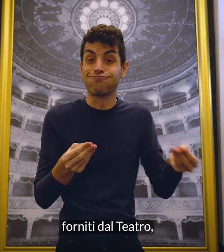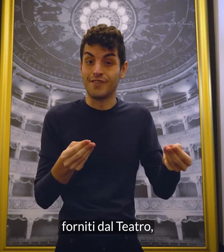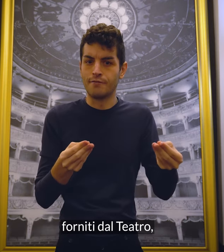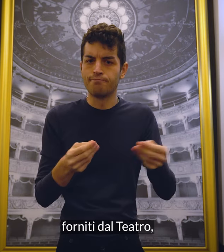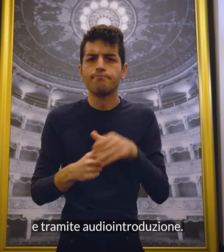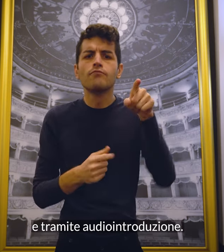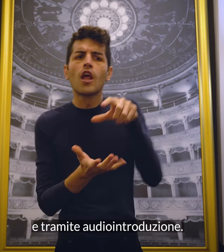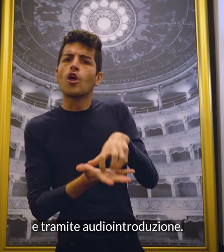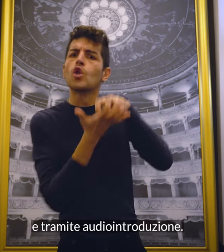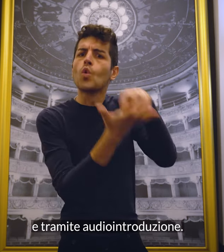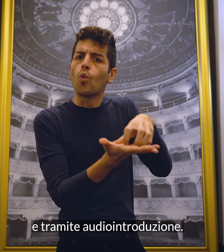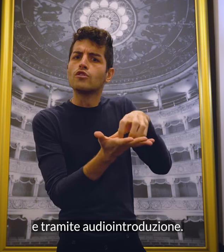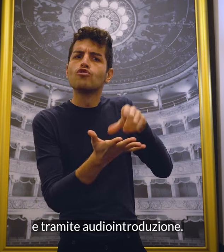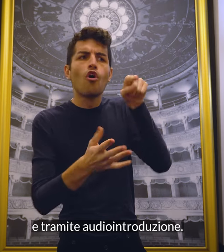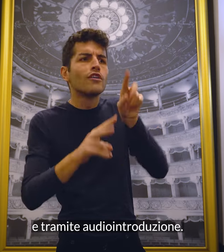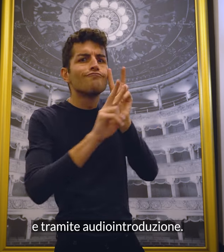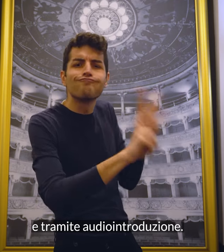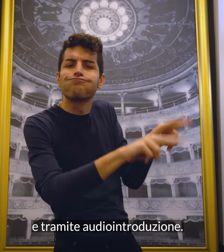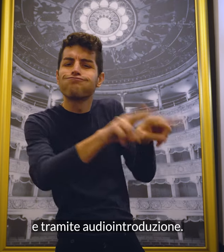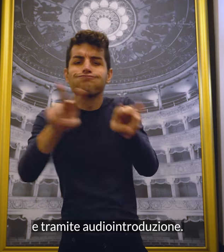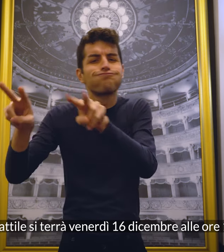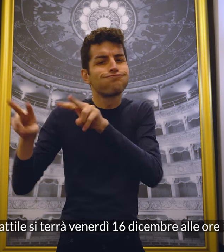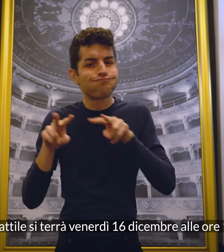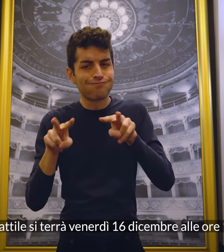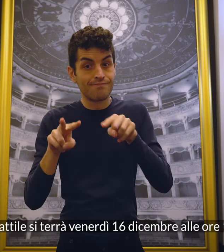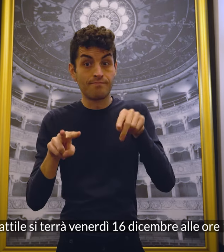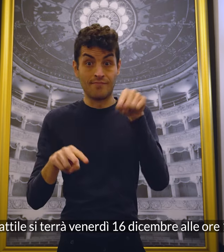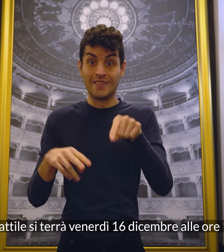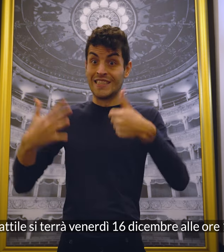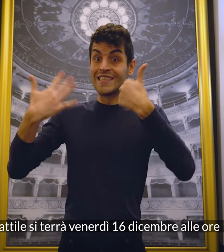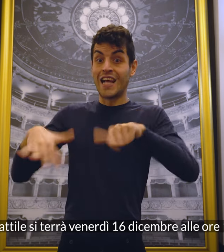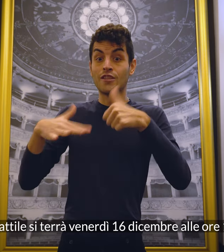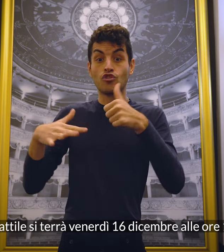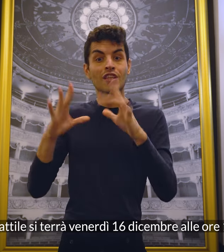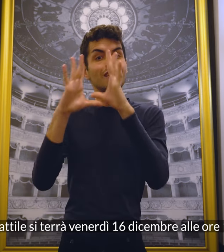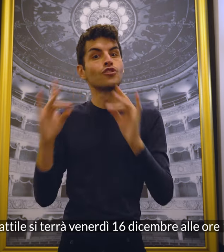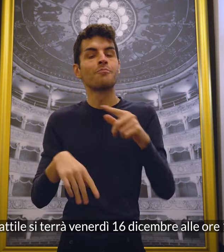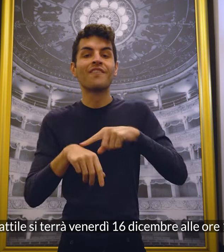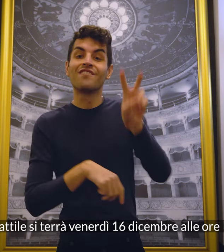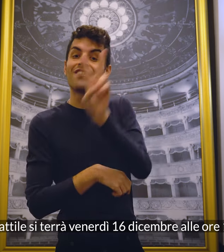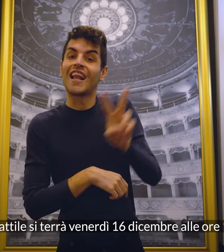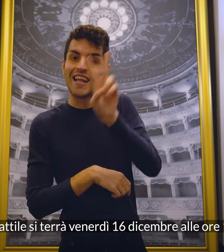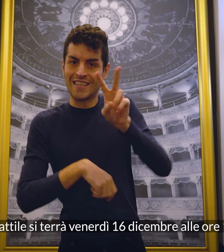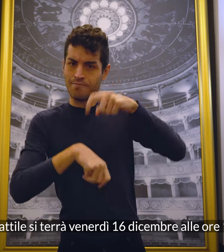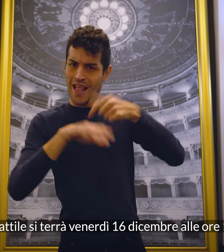e tramite audio introduzione il tour tattile si terrà venerdì 16 dicembre